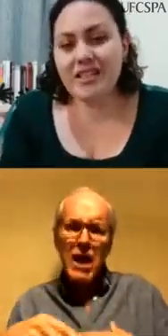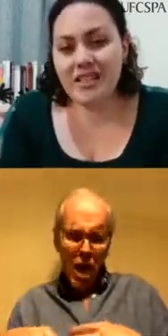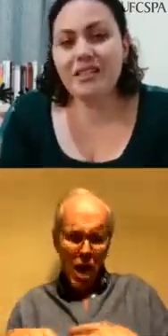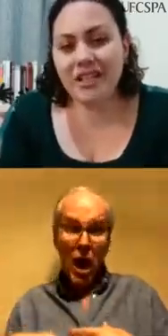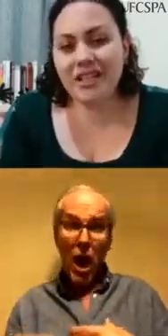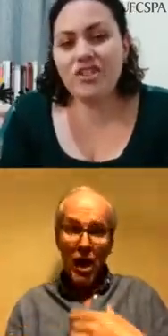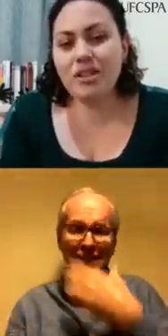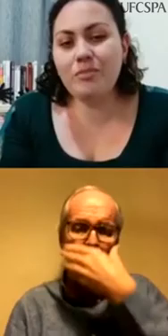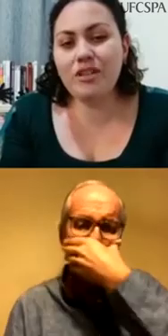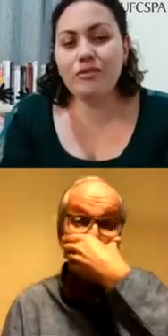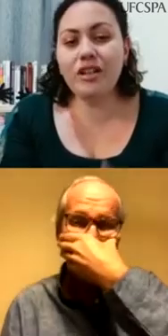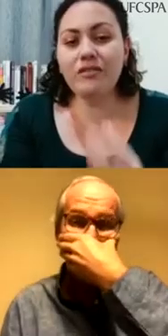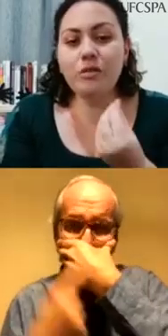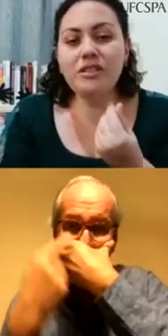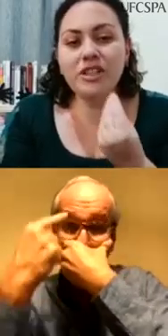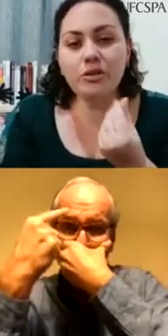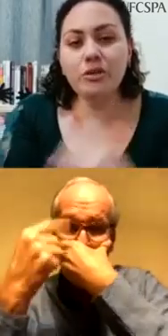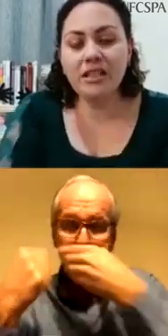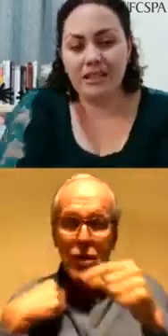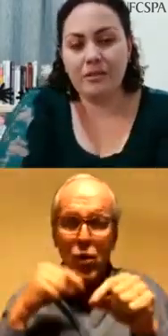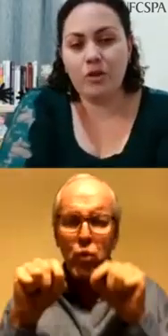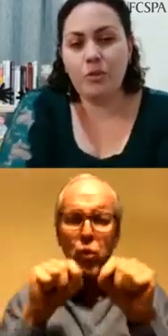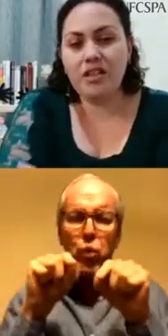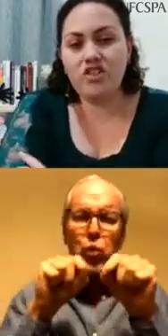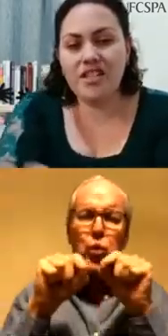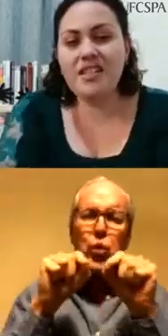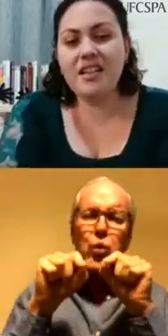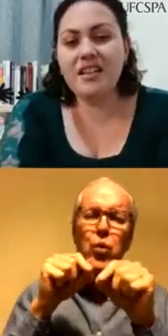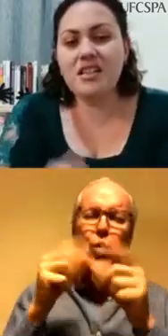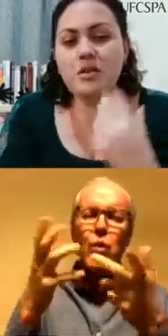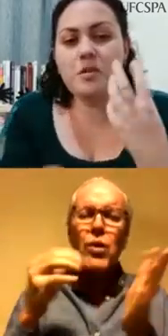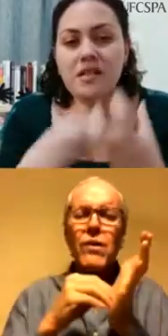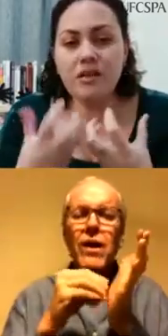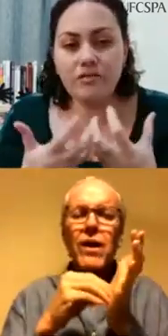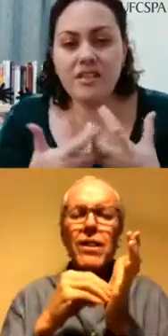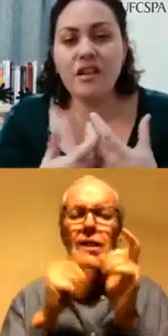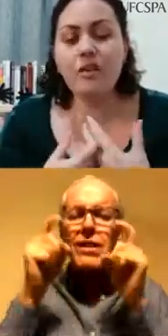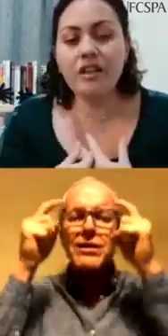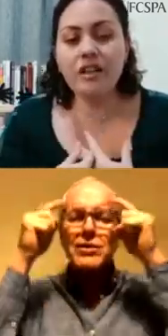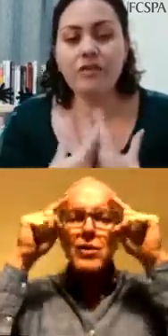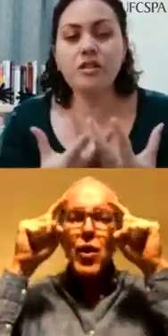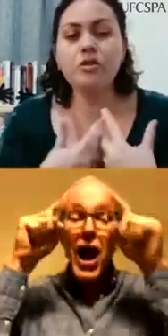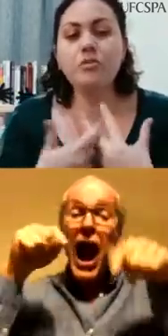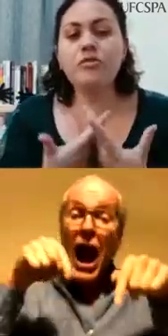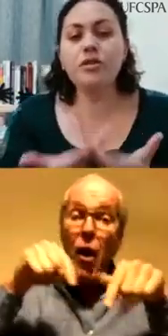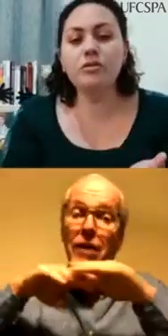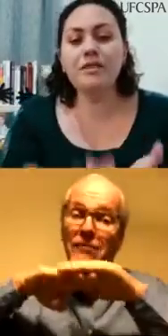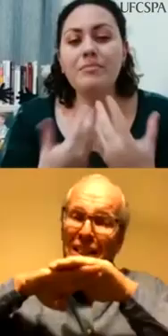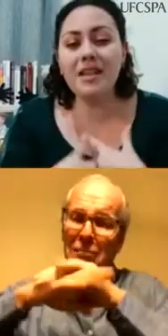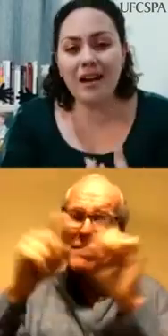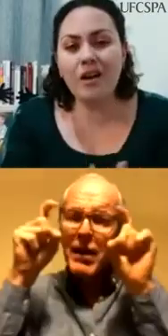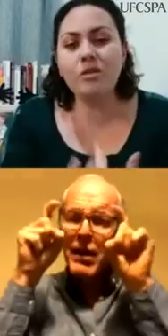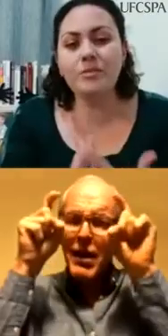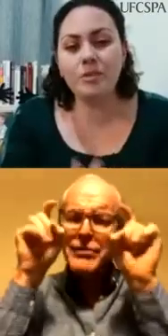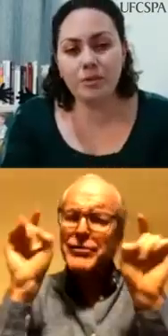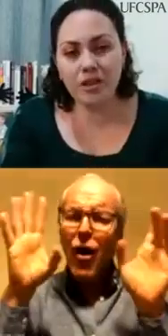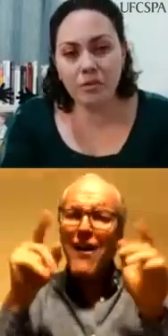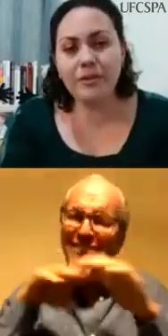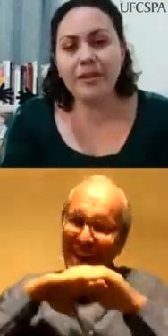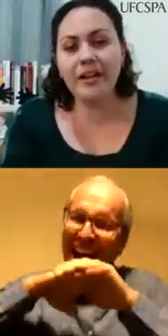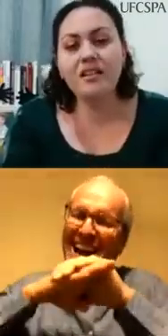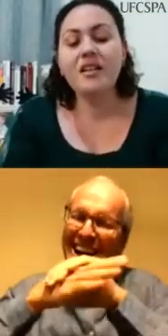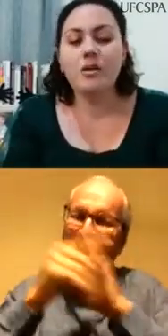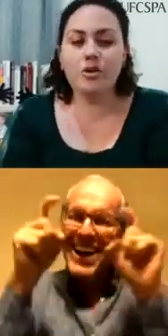Sim, exatamente, né? Porque fica faltando, como ela disse, né, em relação à expressão facial, fica faltando o movimento labial, né, para